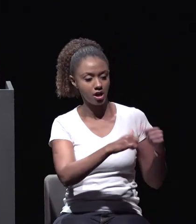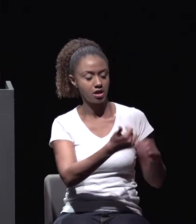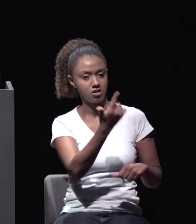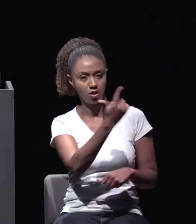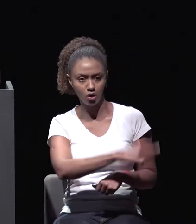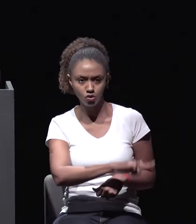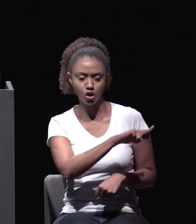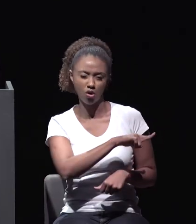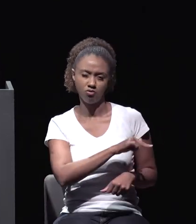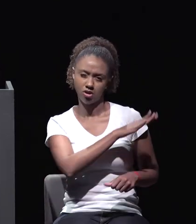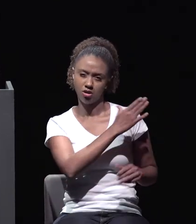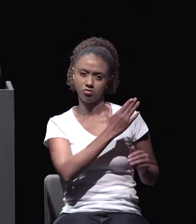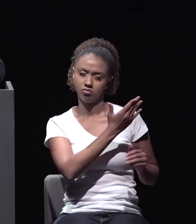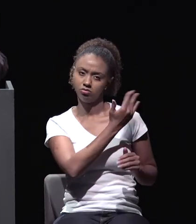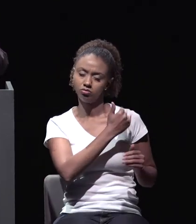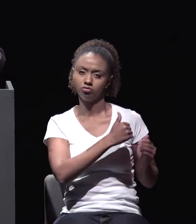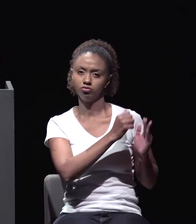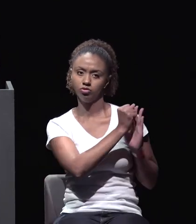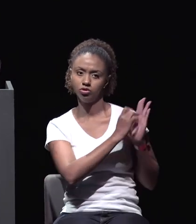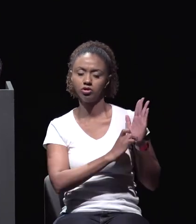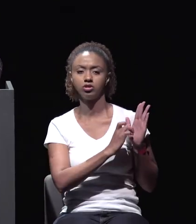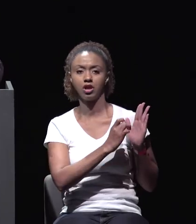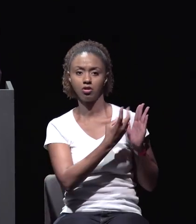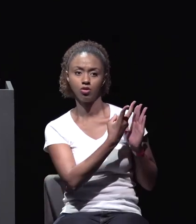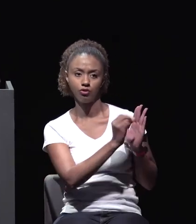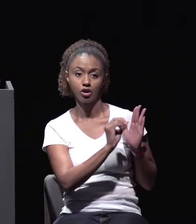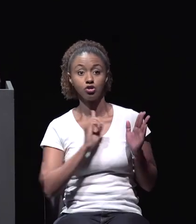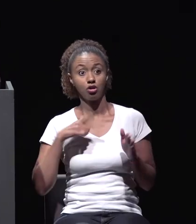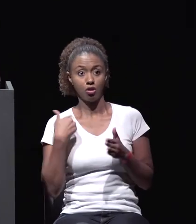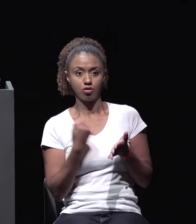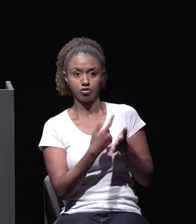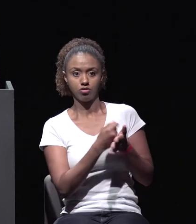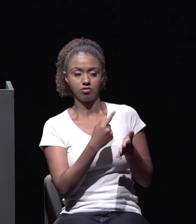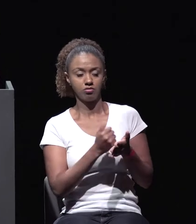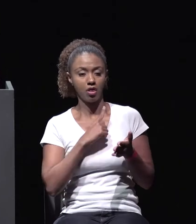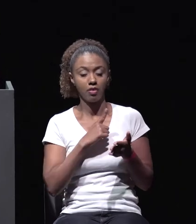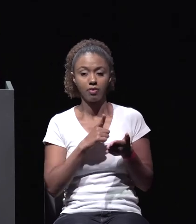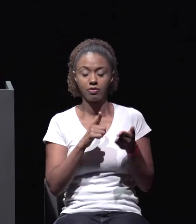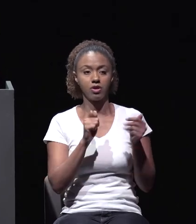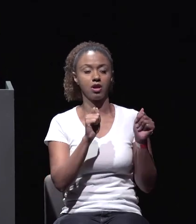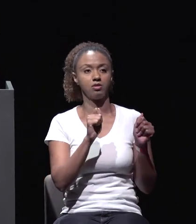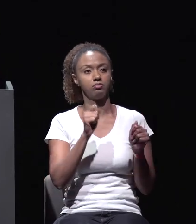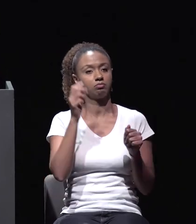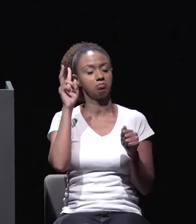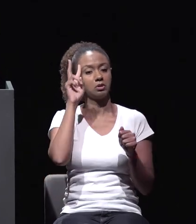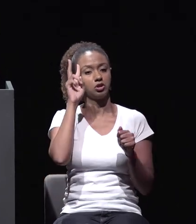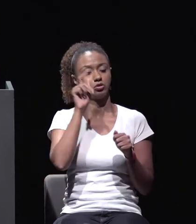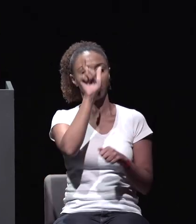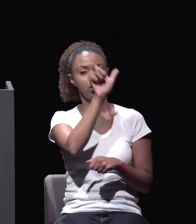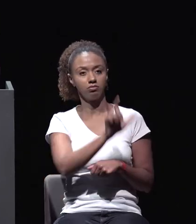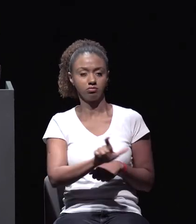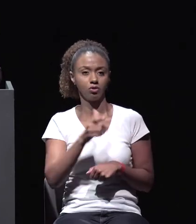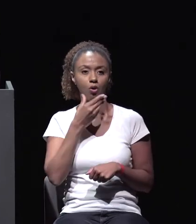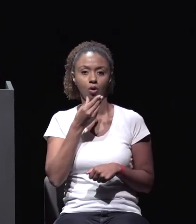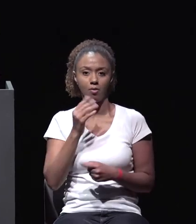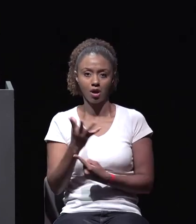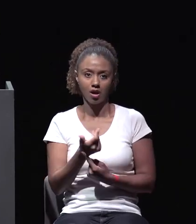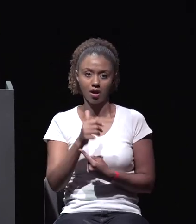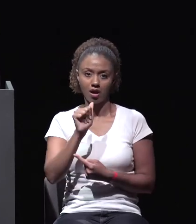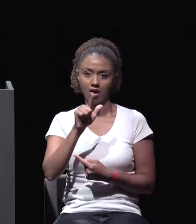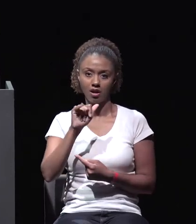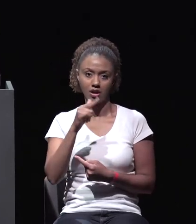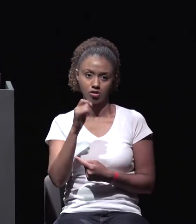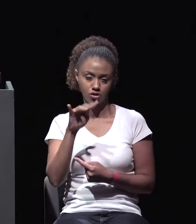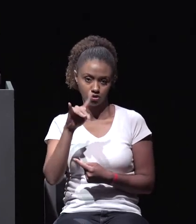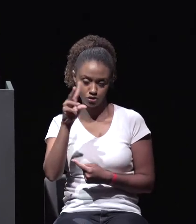no século 20 e do qual nós somos tributários quer dizer a imagem que nos chega do aleijadinho sobretudo é uma imagem revista